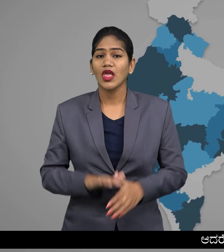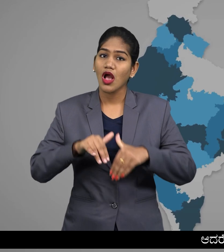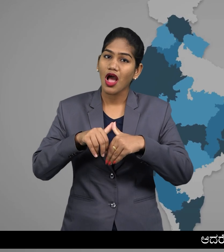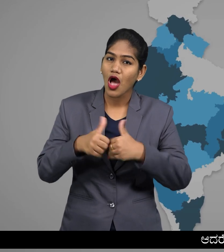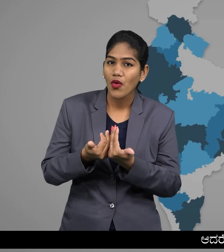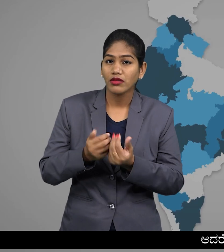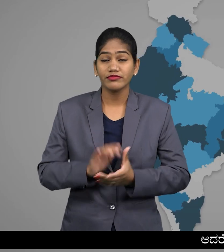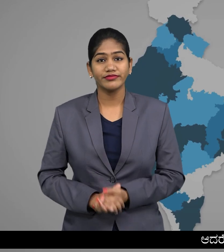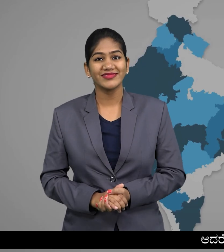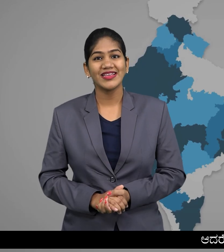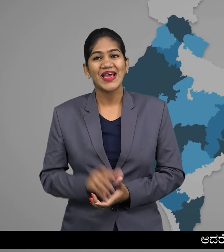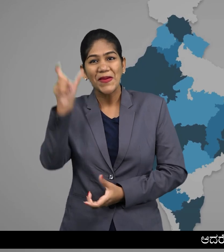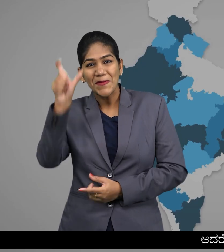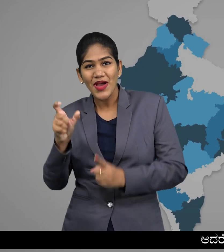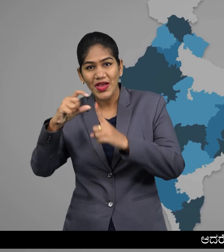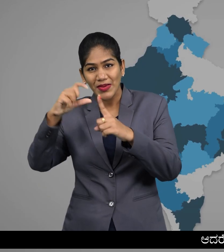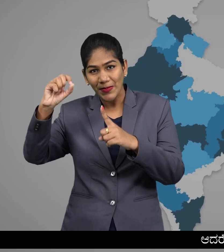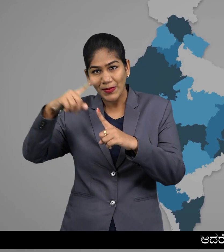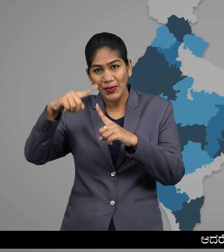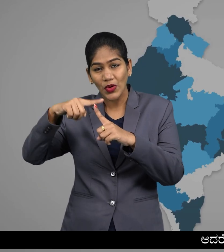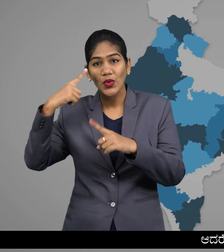ಆದರೆ 1952ರಲ್ಲಿ